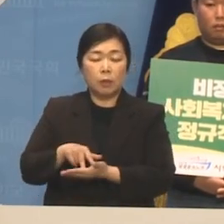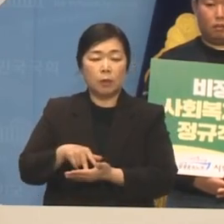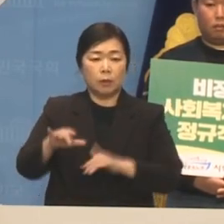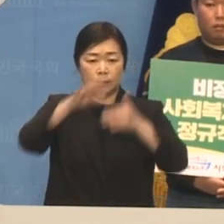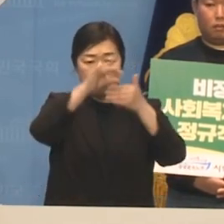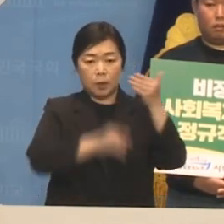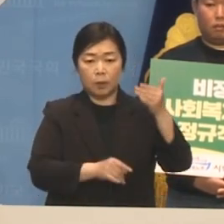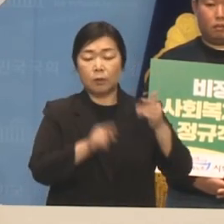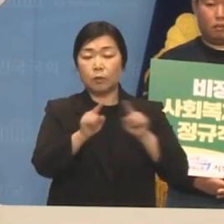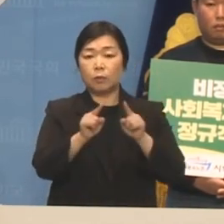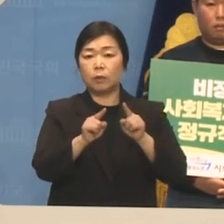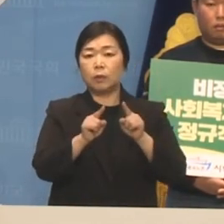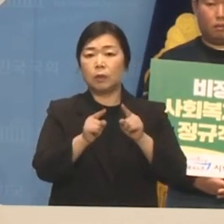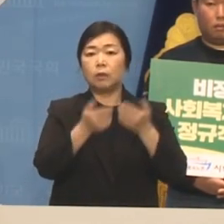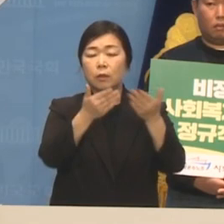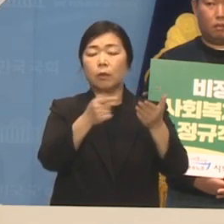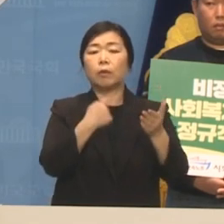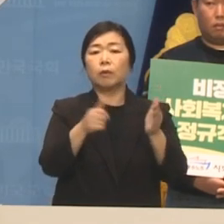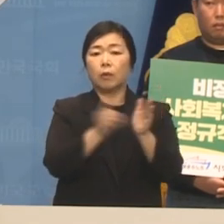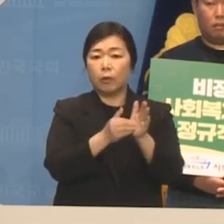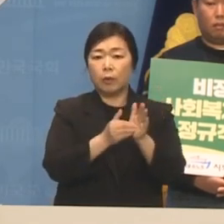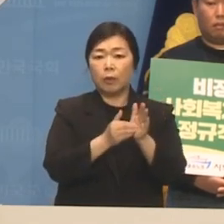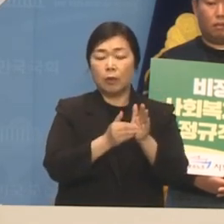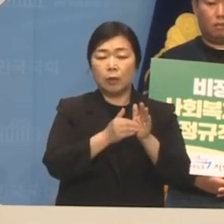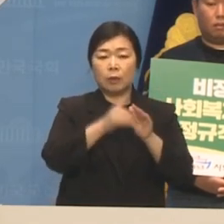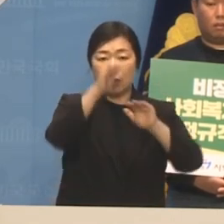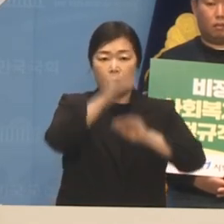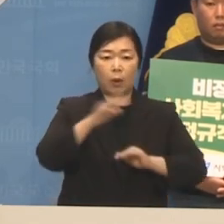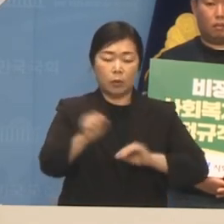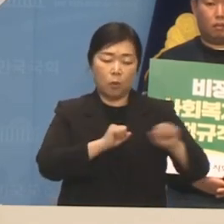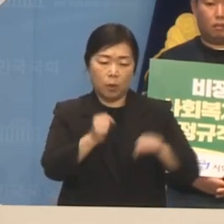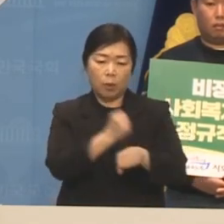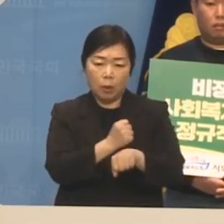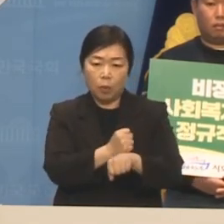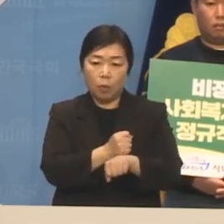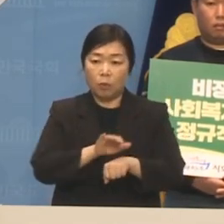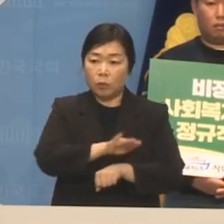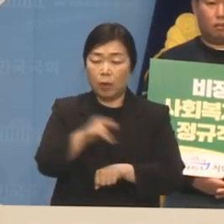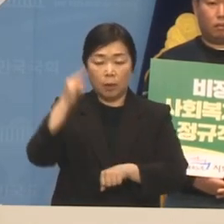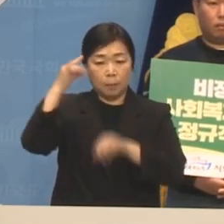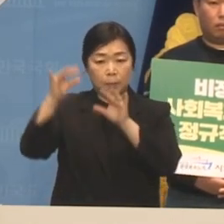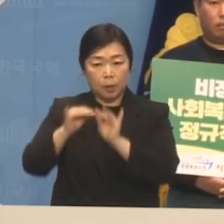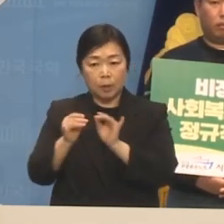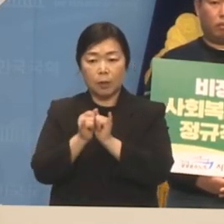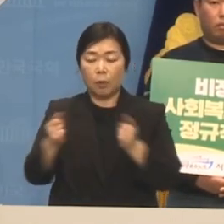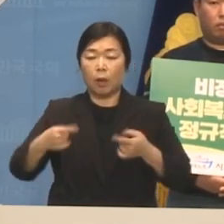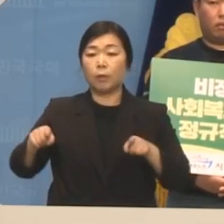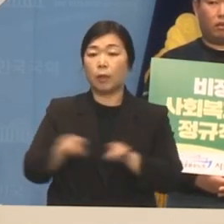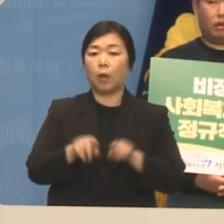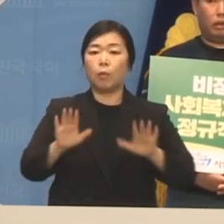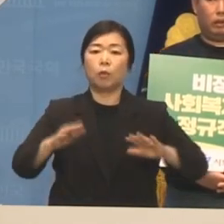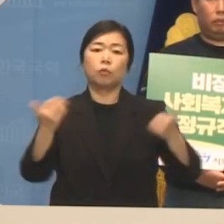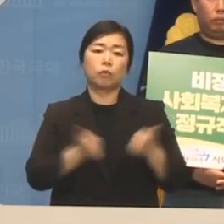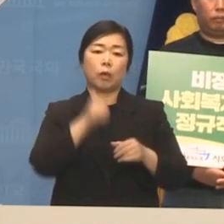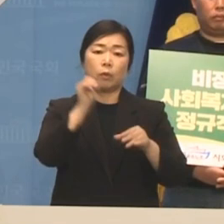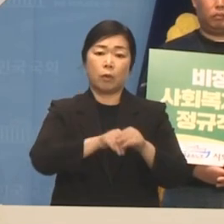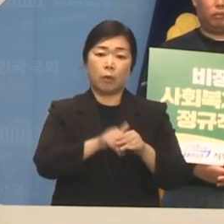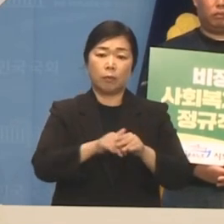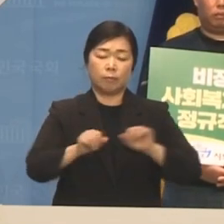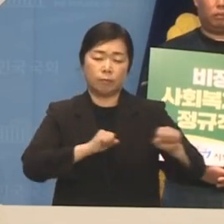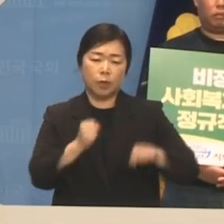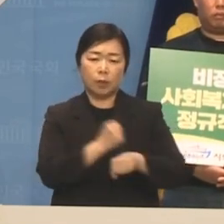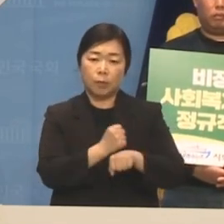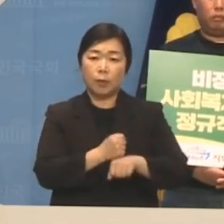총성 정책의 실현을 위해서 많은 활동을 할 것이며 우리와 뜻을 같이 하는 분들과 함께 이번 총선투쟁 돌입할